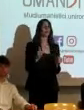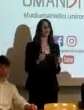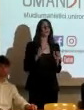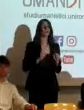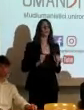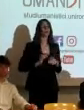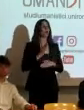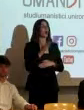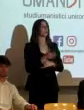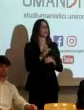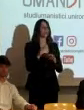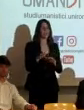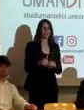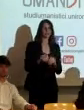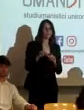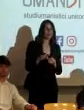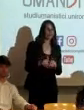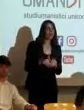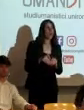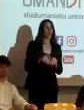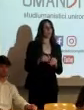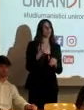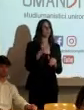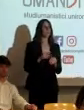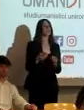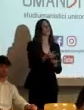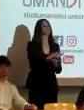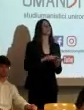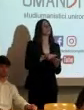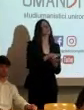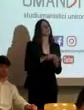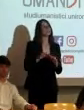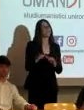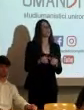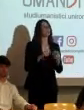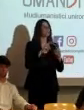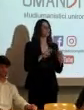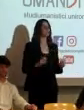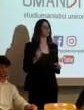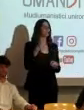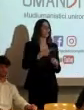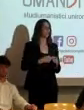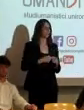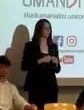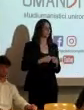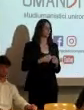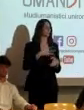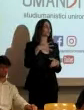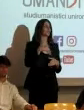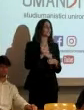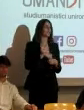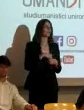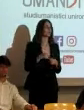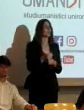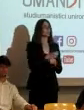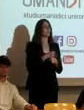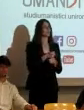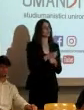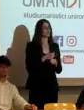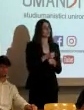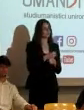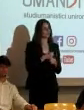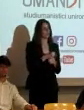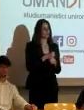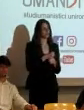e partecipare a progetti archeologici di ricerca nei laboratori dell'università, uno dei luoghi